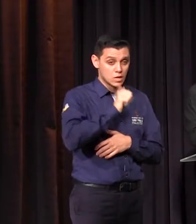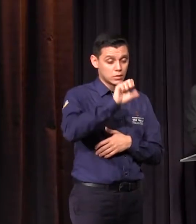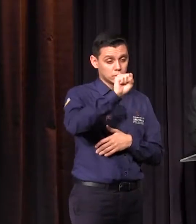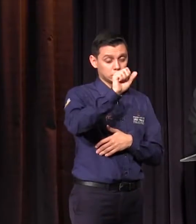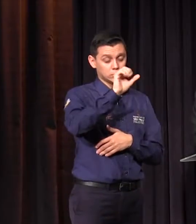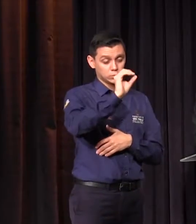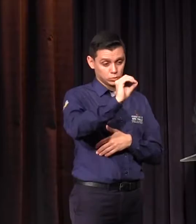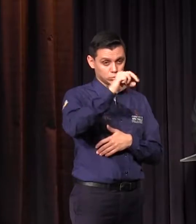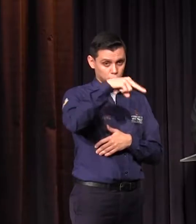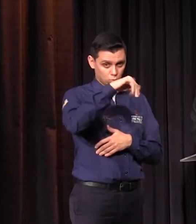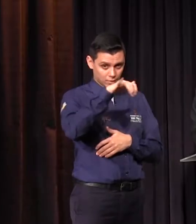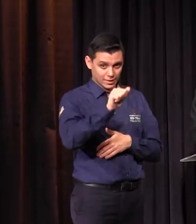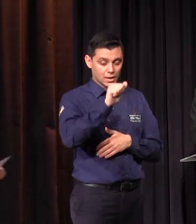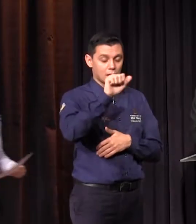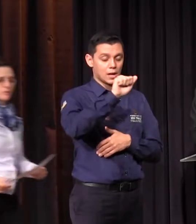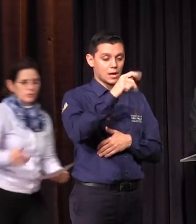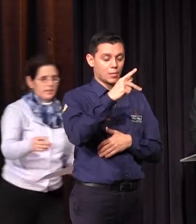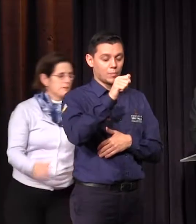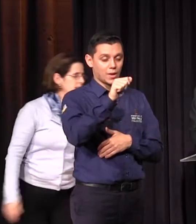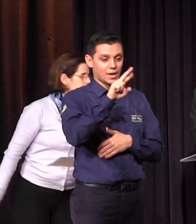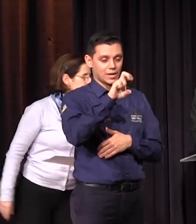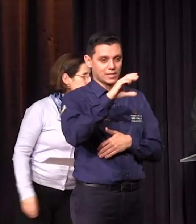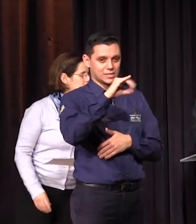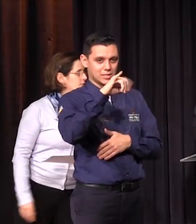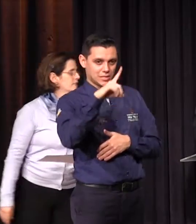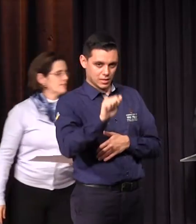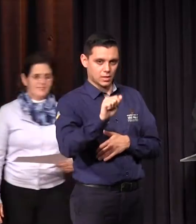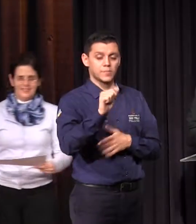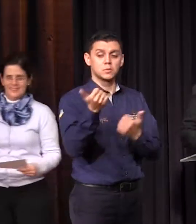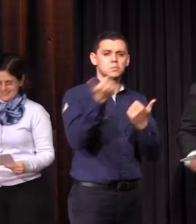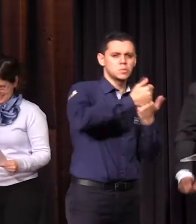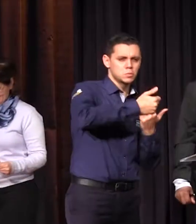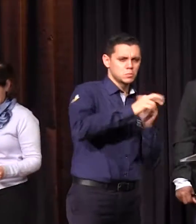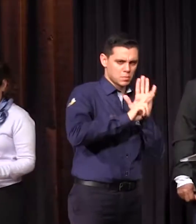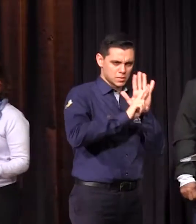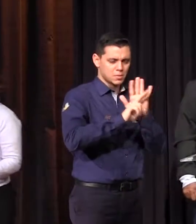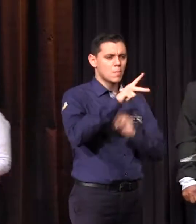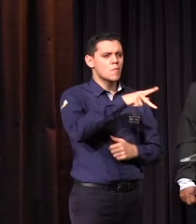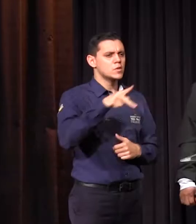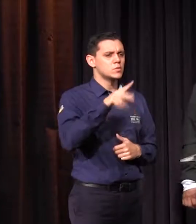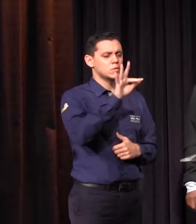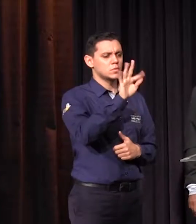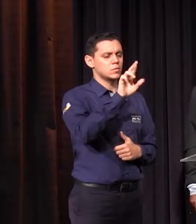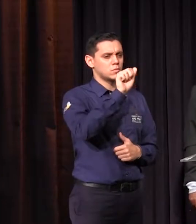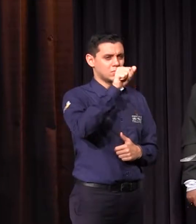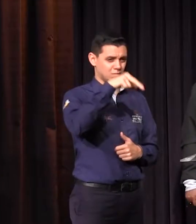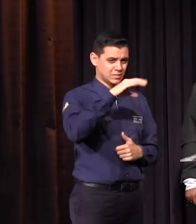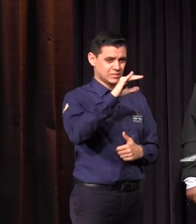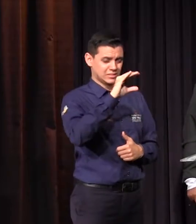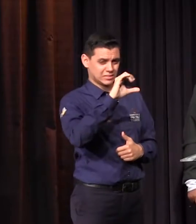marcou de barros o professor francisco que vai estar está representando